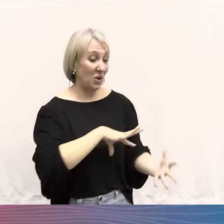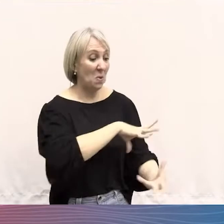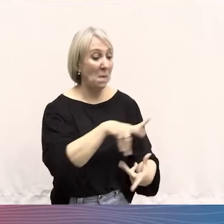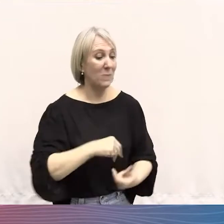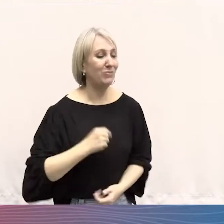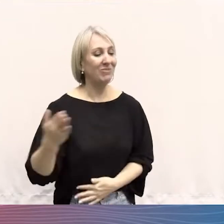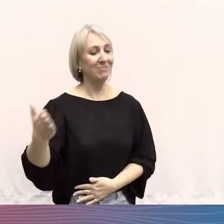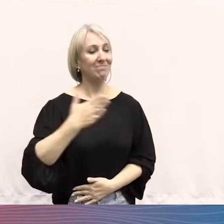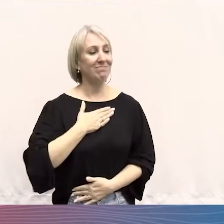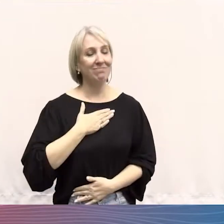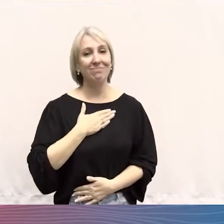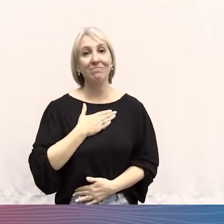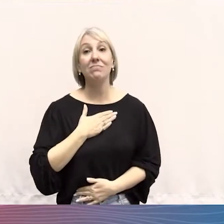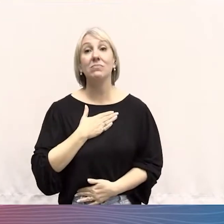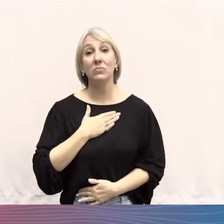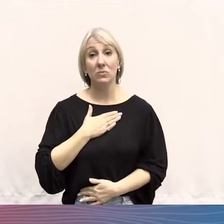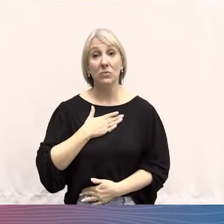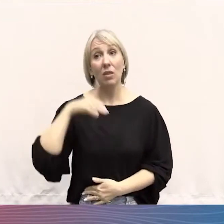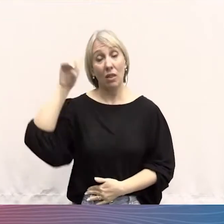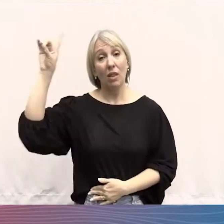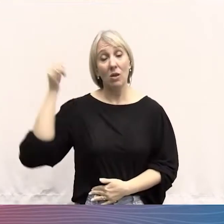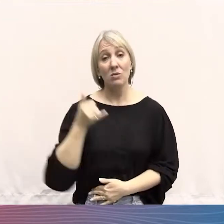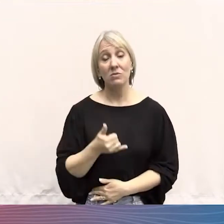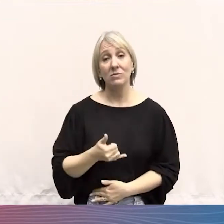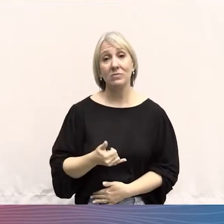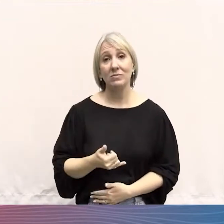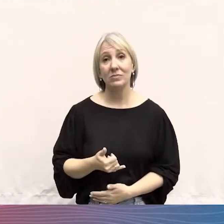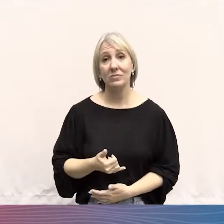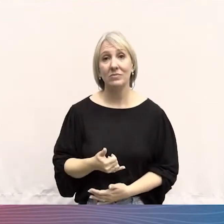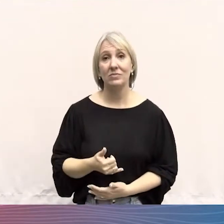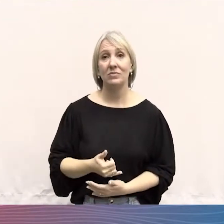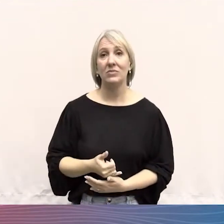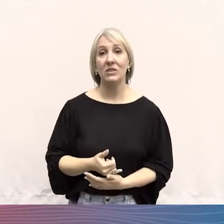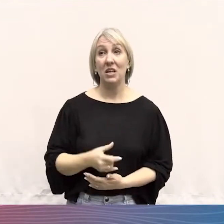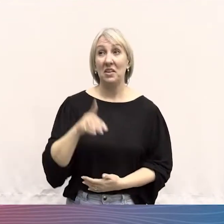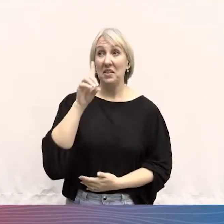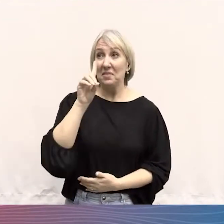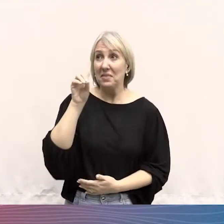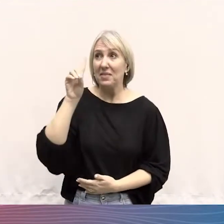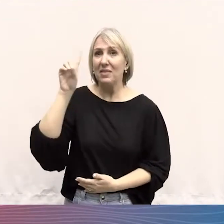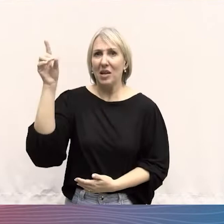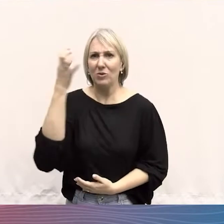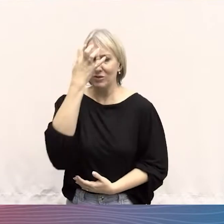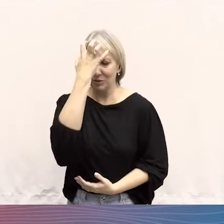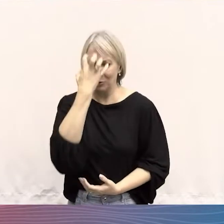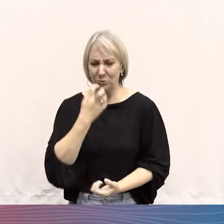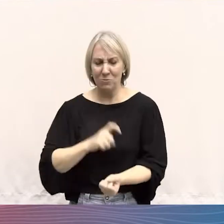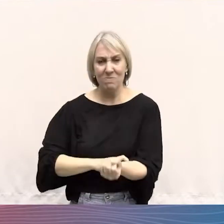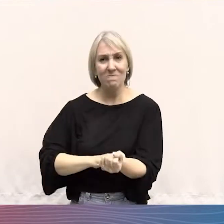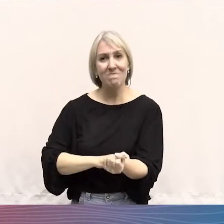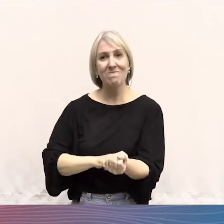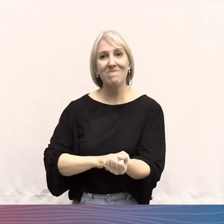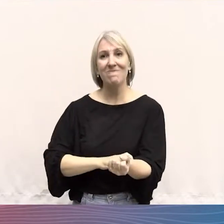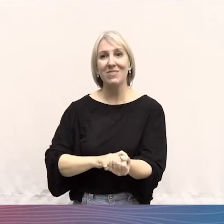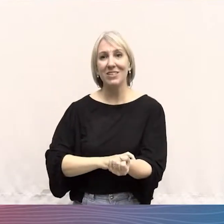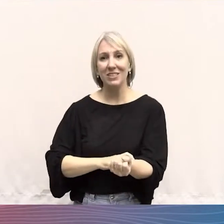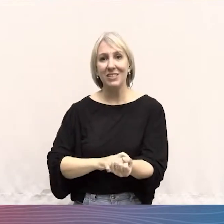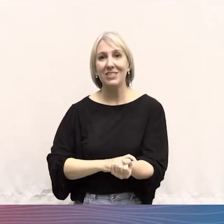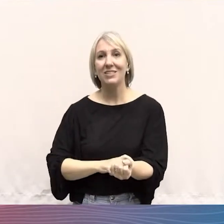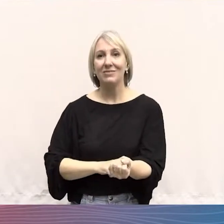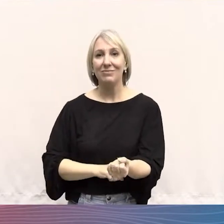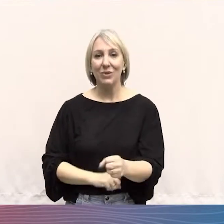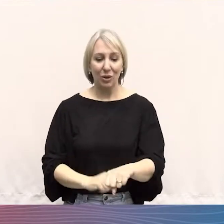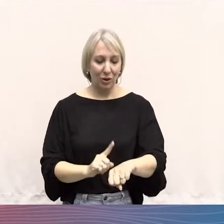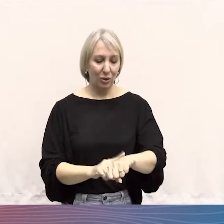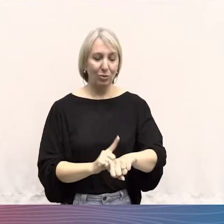Ó Senhor Jesus, aí na sua ira, a seu tempo, lhes há de falar, e no